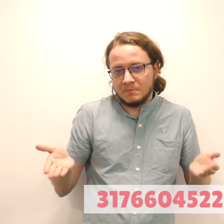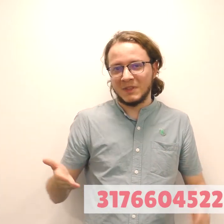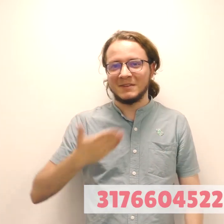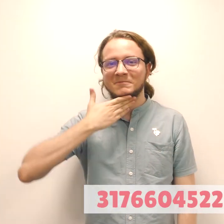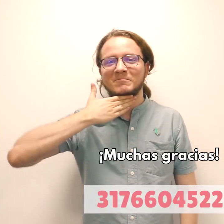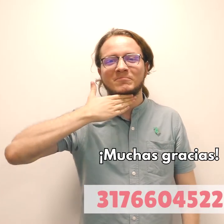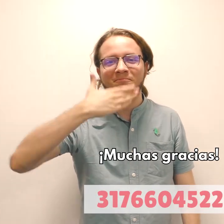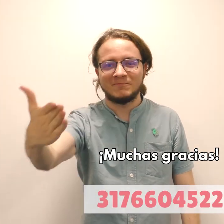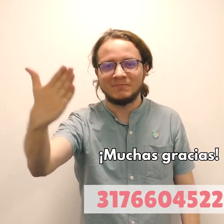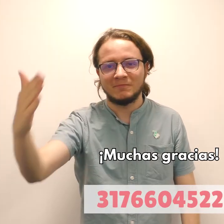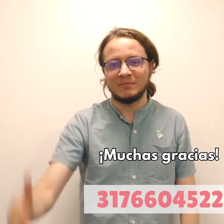Muchas gracias.